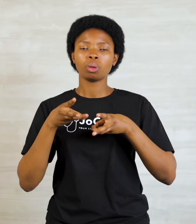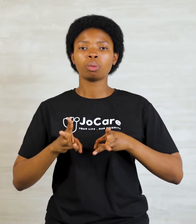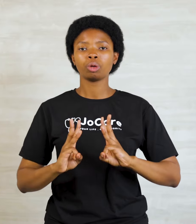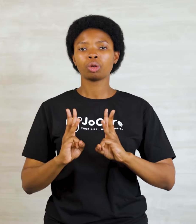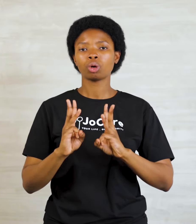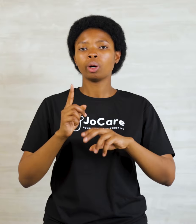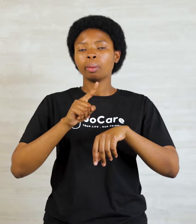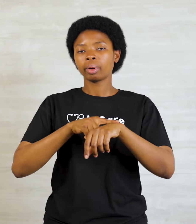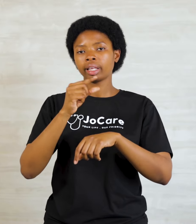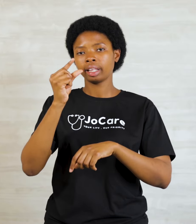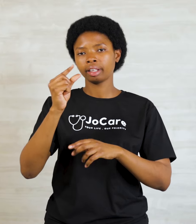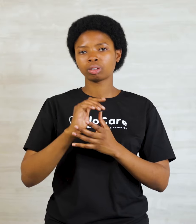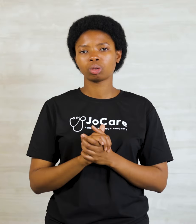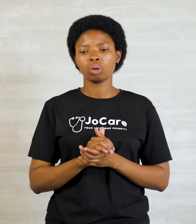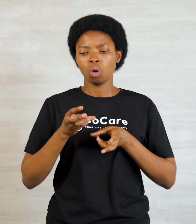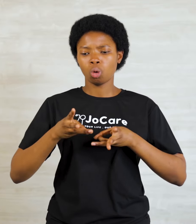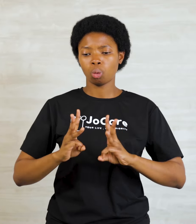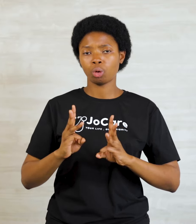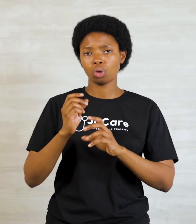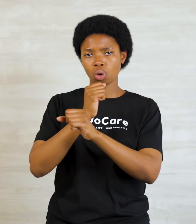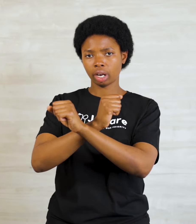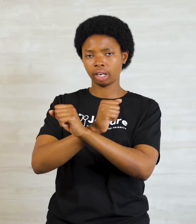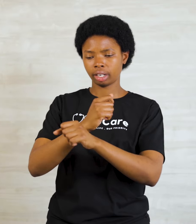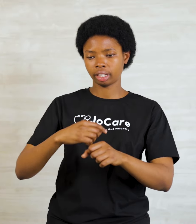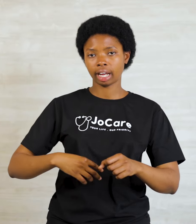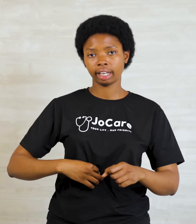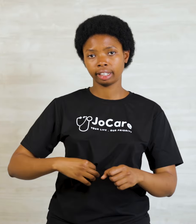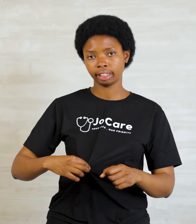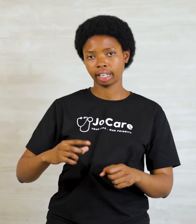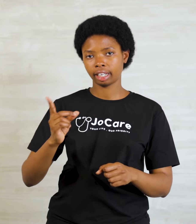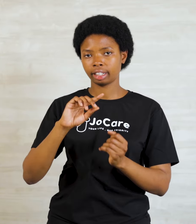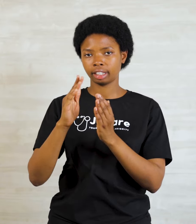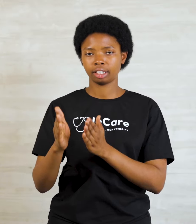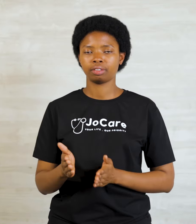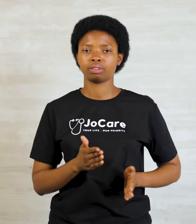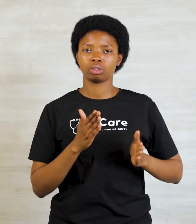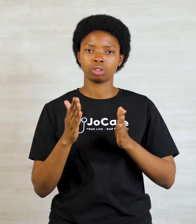bw'uko wakwirinda yandi tifuzwa byako kanya zashirana n'ubu ngubu